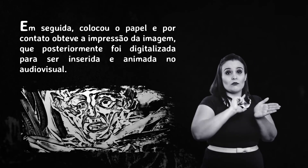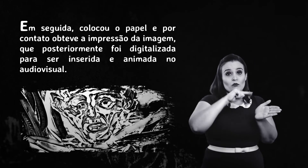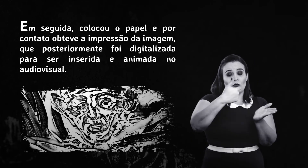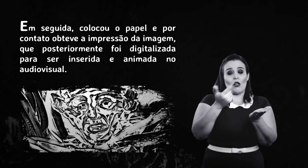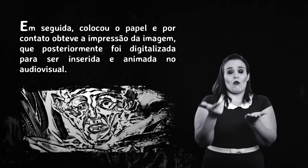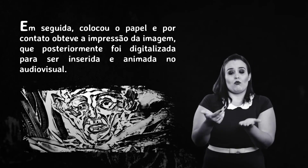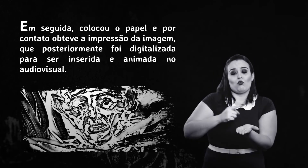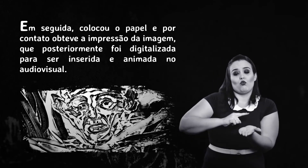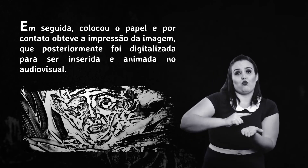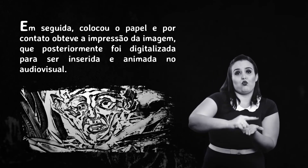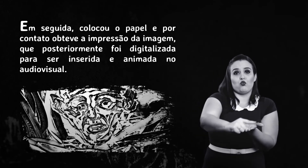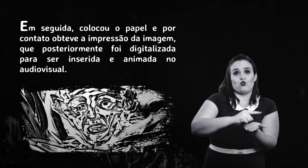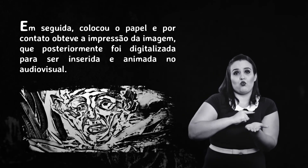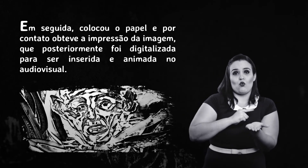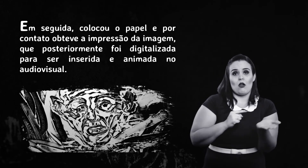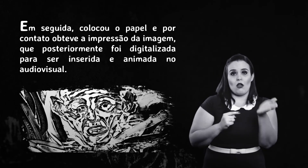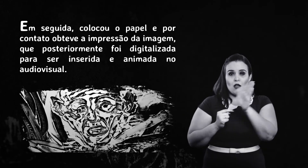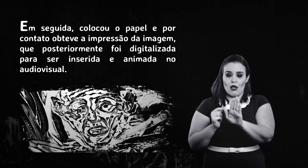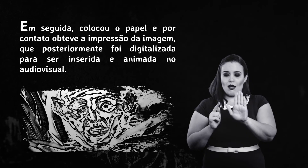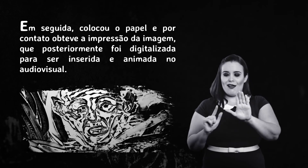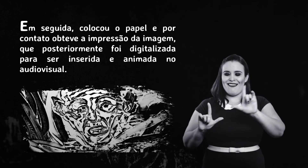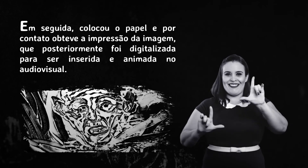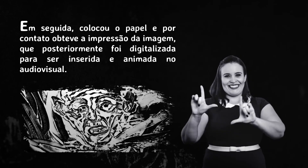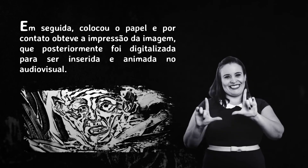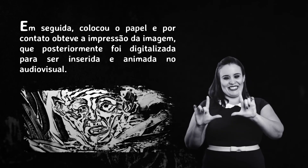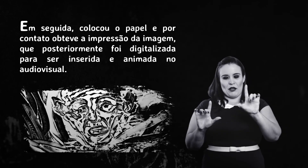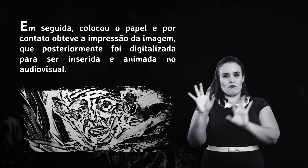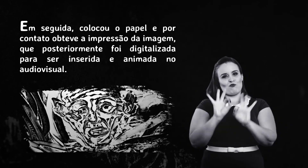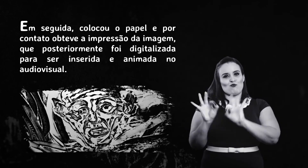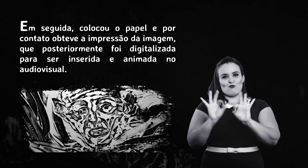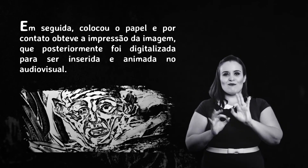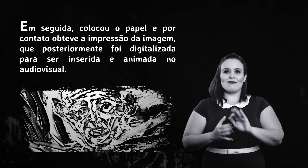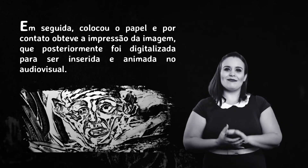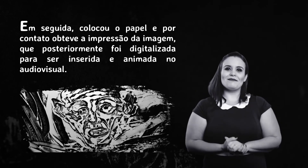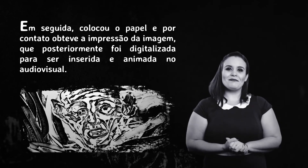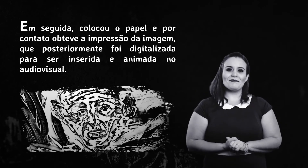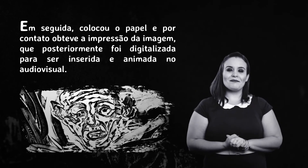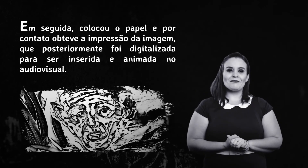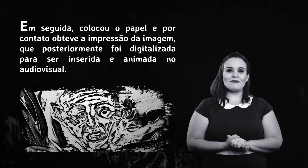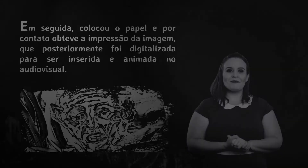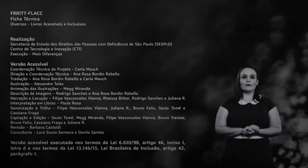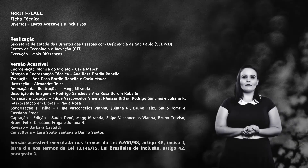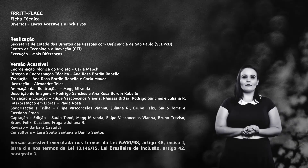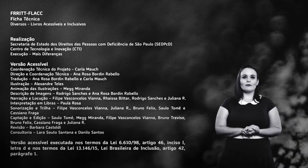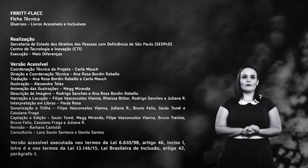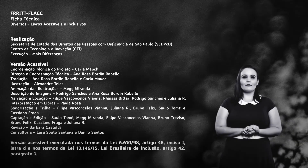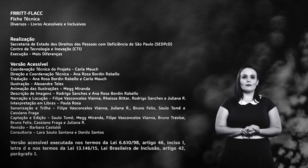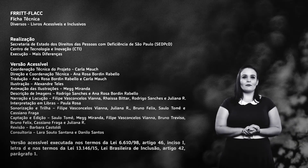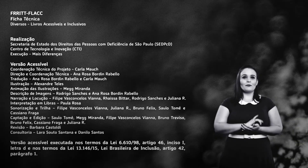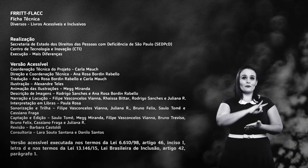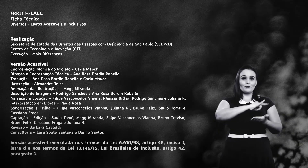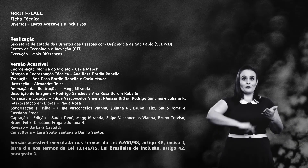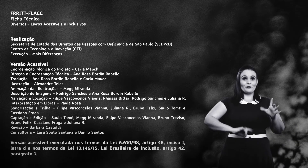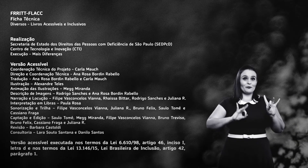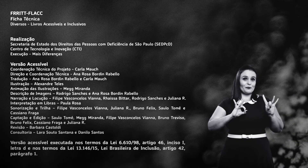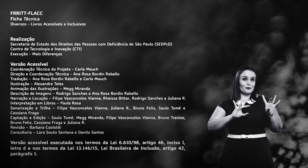que posteriormente foi digitalizada para ser inserida e animada no audiovisual. Frit Flak.